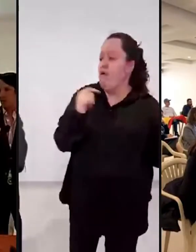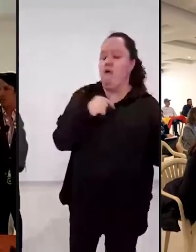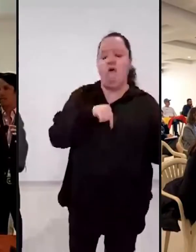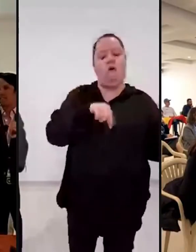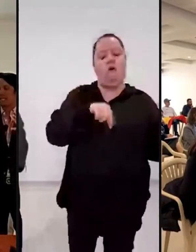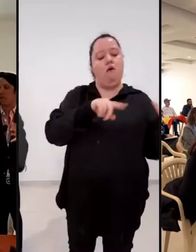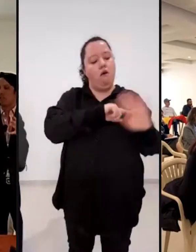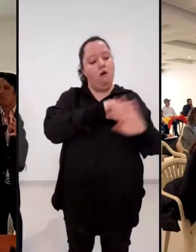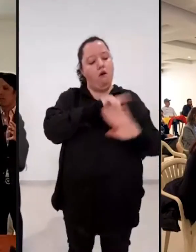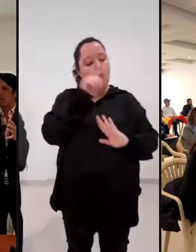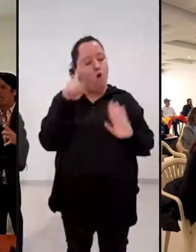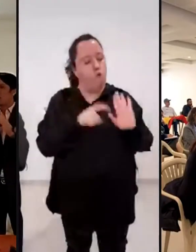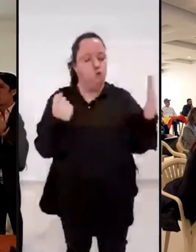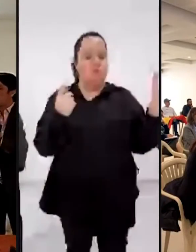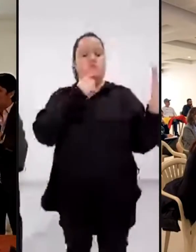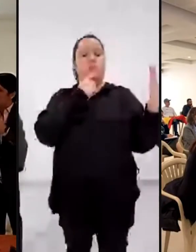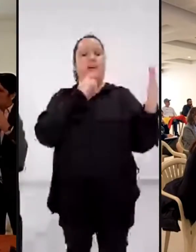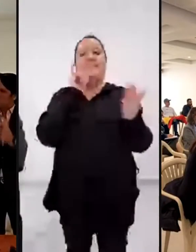cuándo